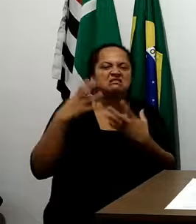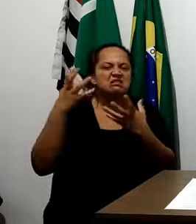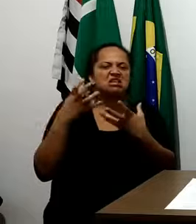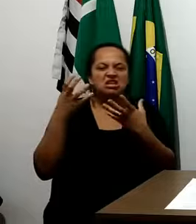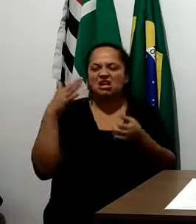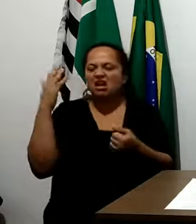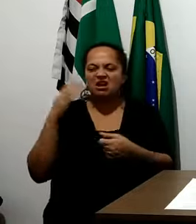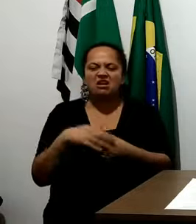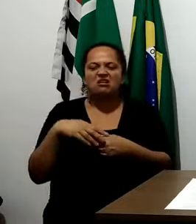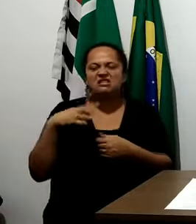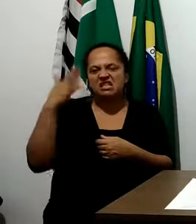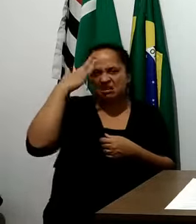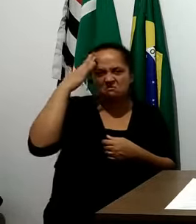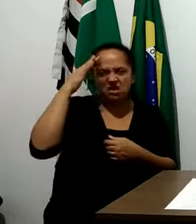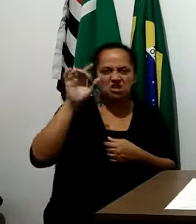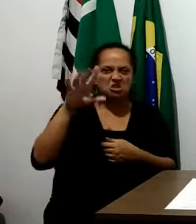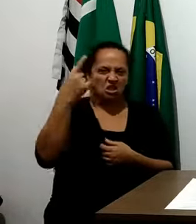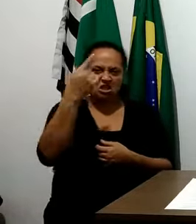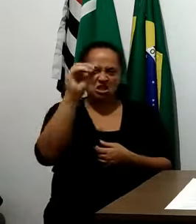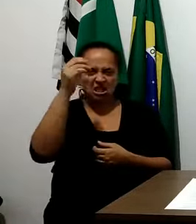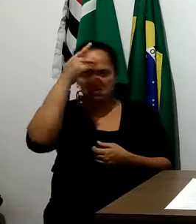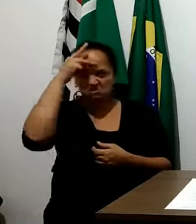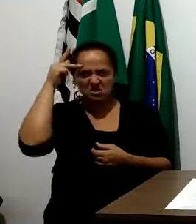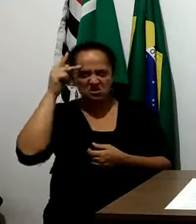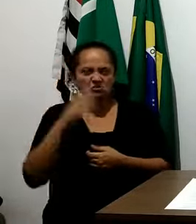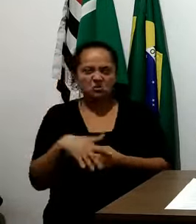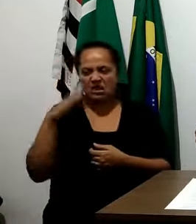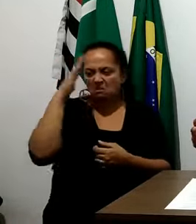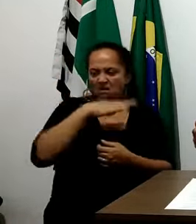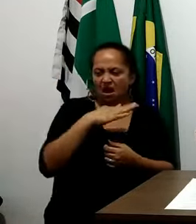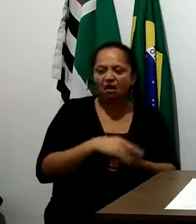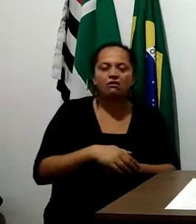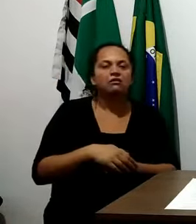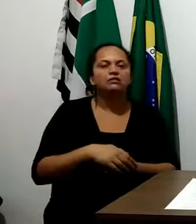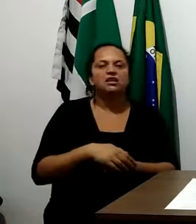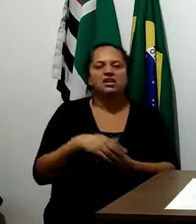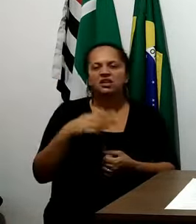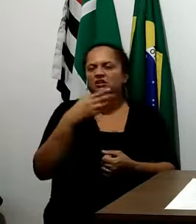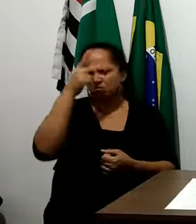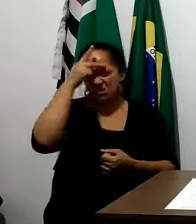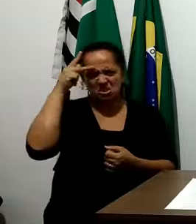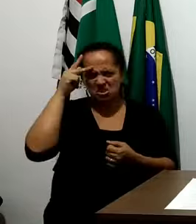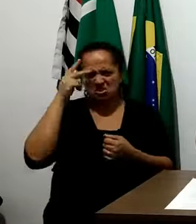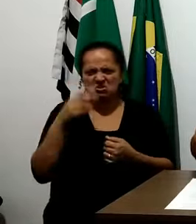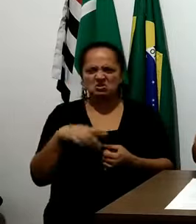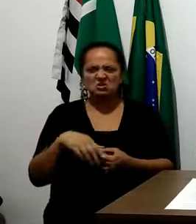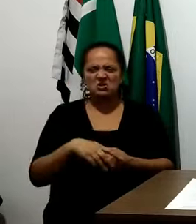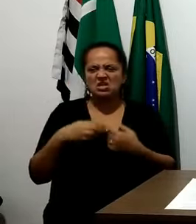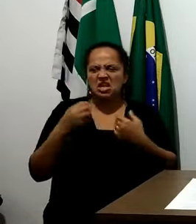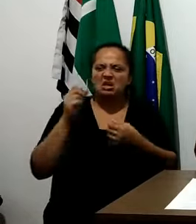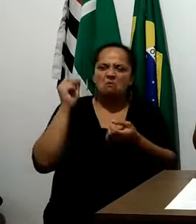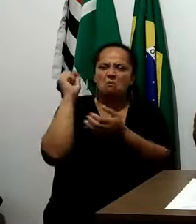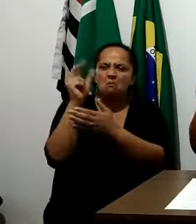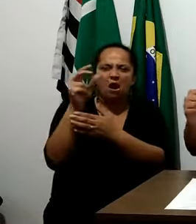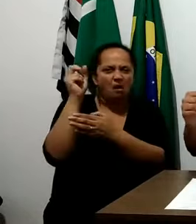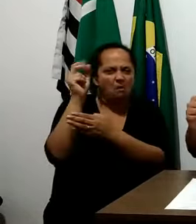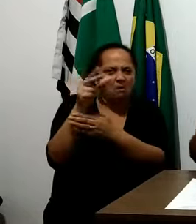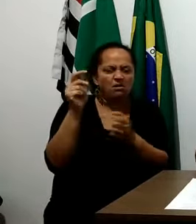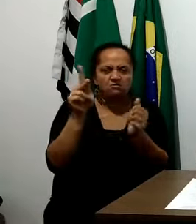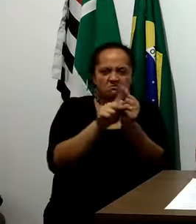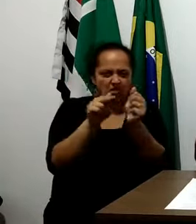um posicionamento de fé como Josué e Caleb, e ali se revoltaram contra eles, quiseram apedrejá-lo.